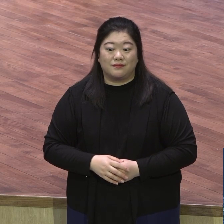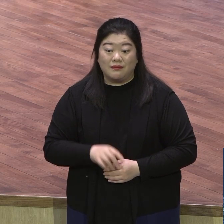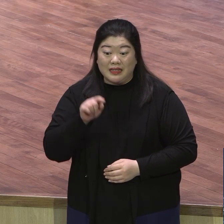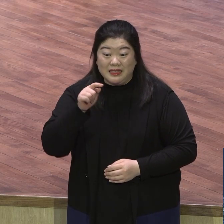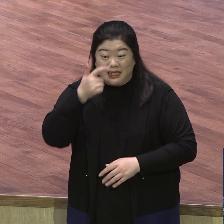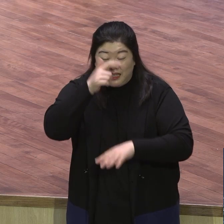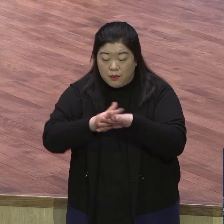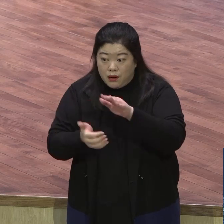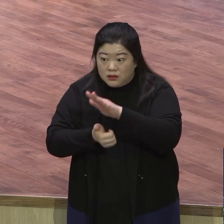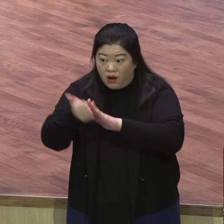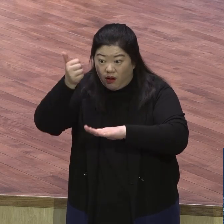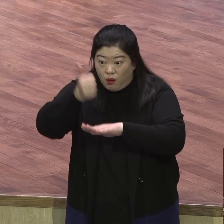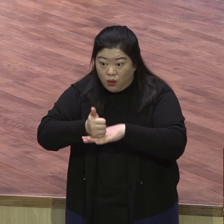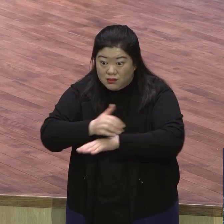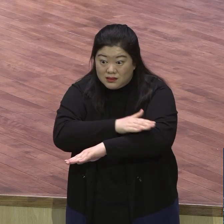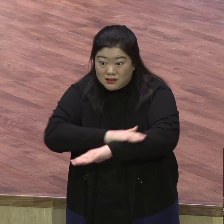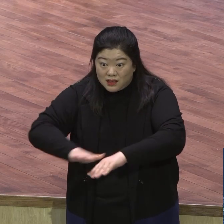상관없어요.